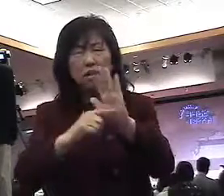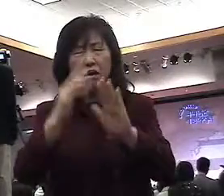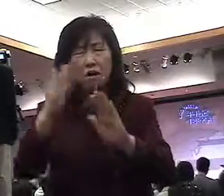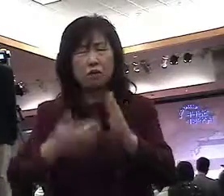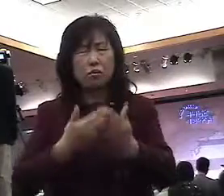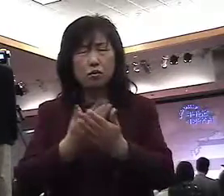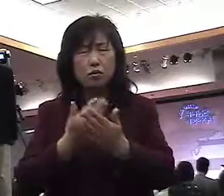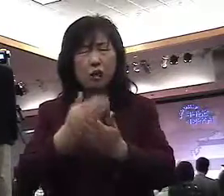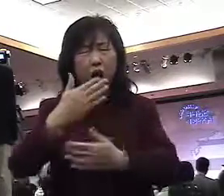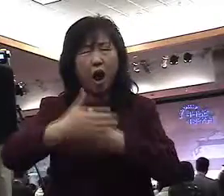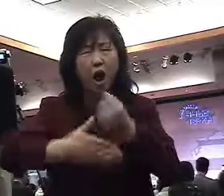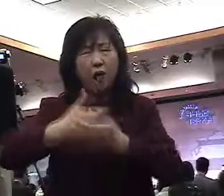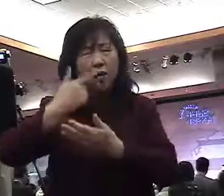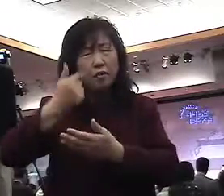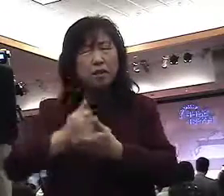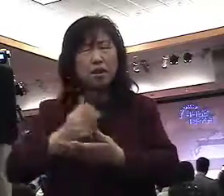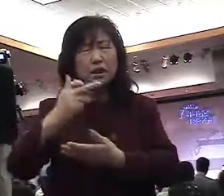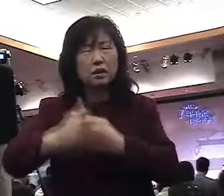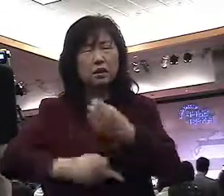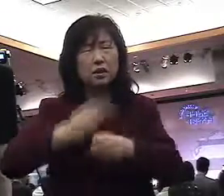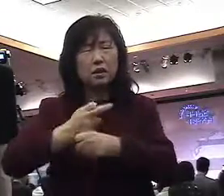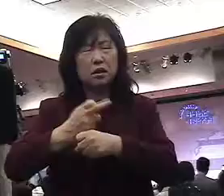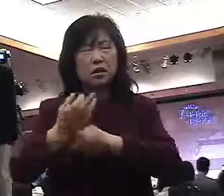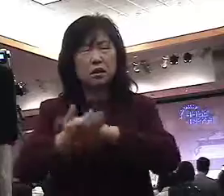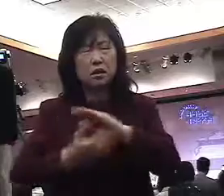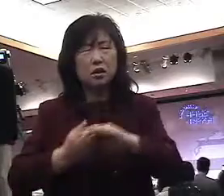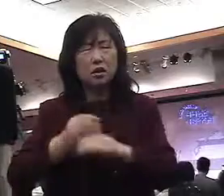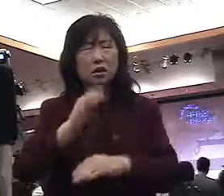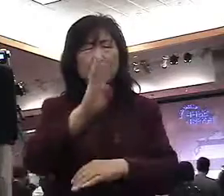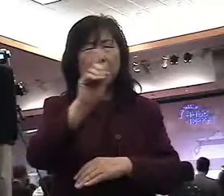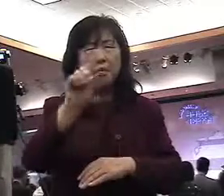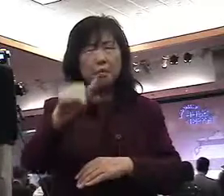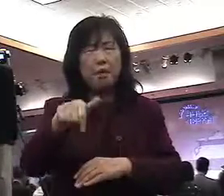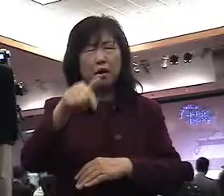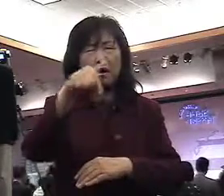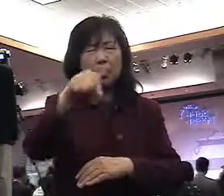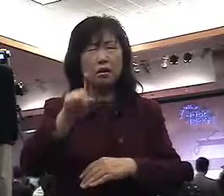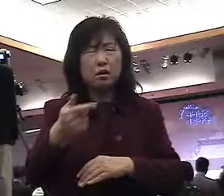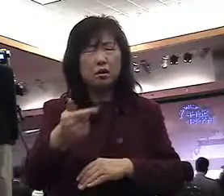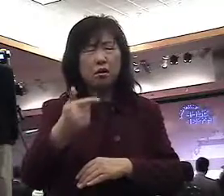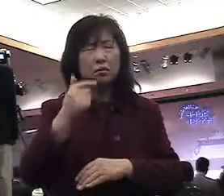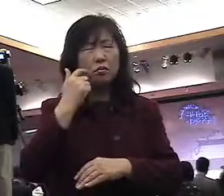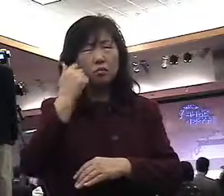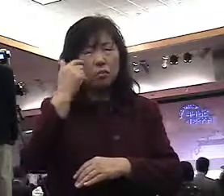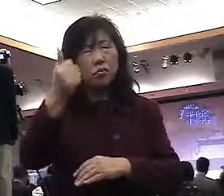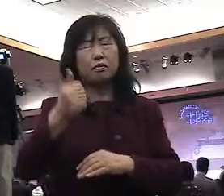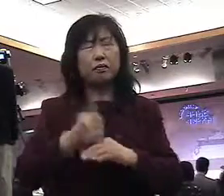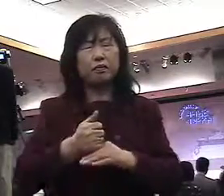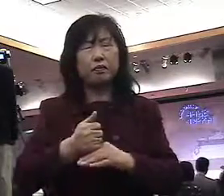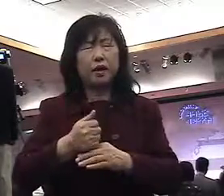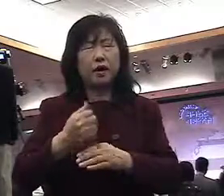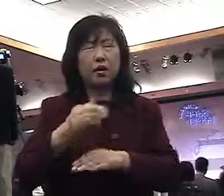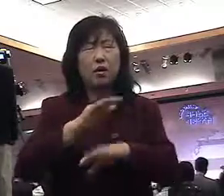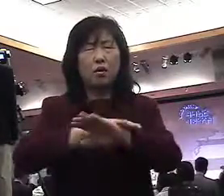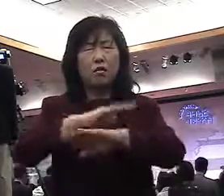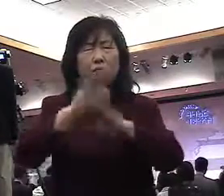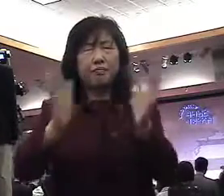아버지, 11년 전 저희 교회에 헌신하셨던 박건 목사님 오늘 강단에 세워주심을